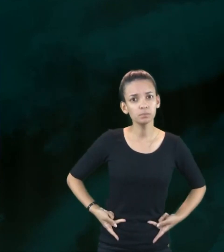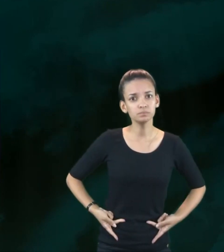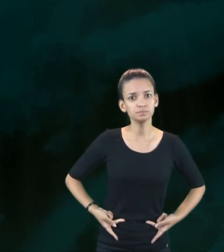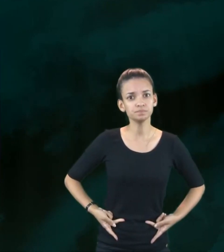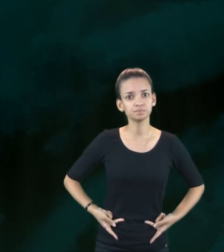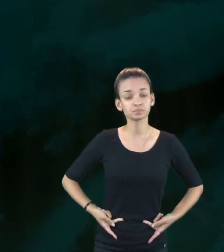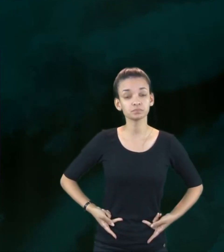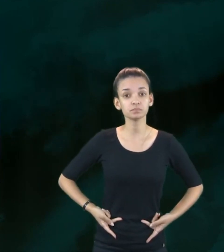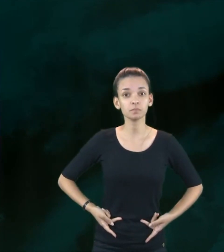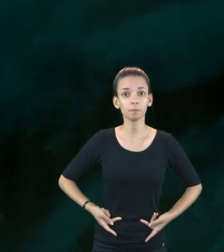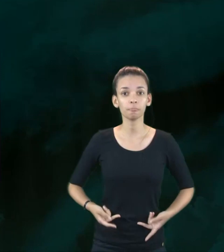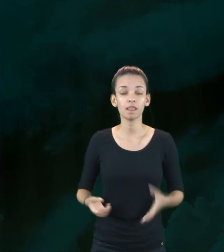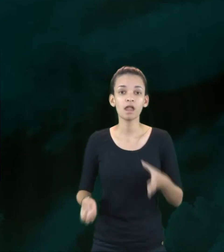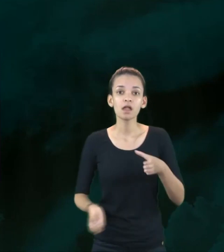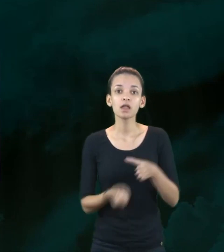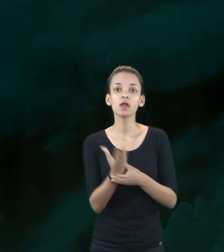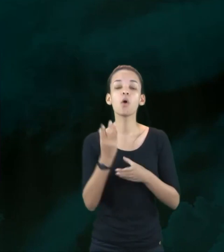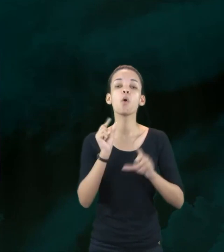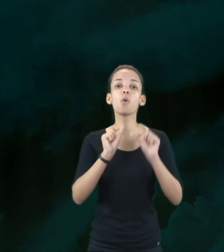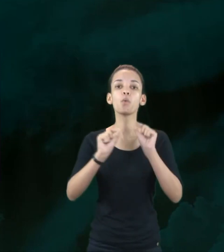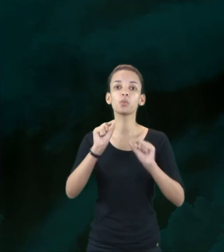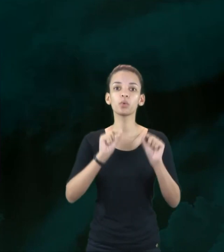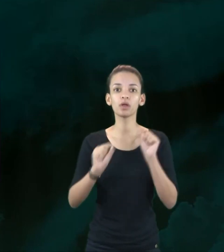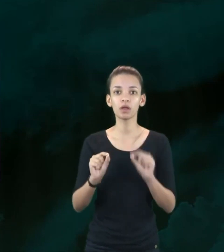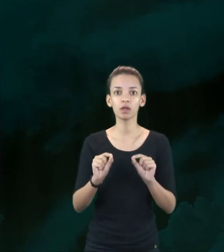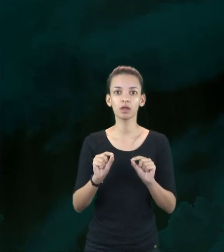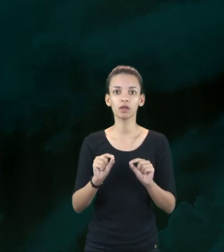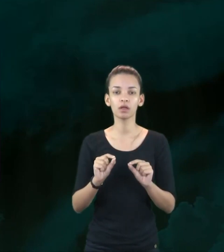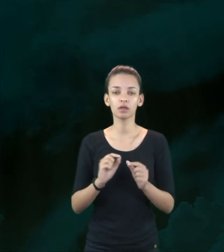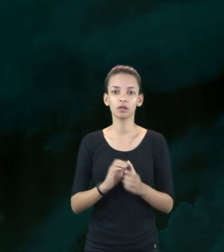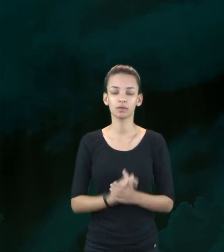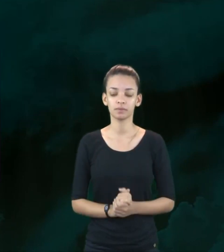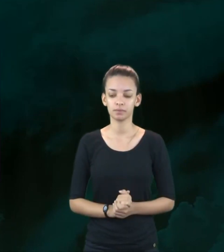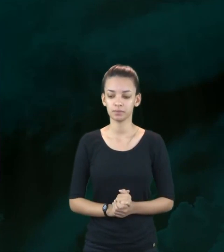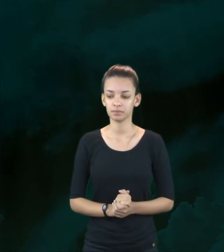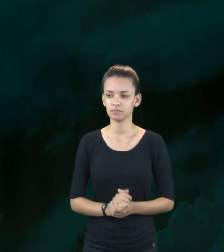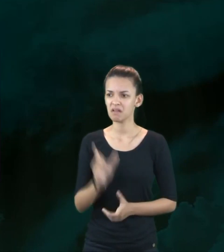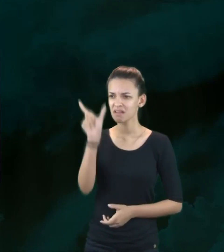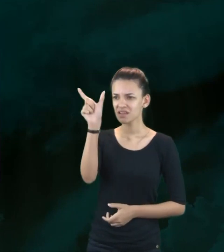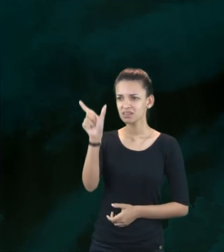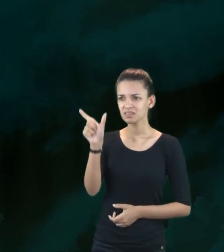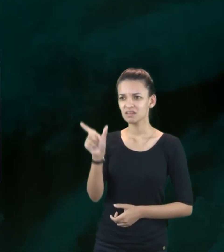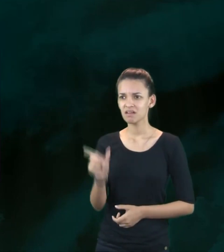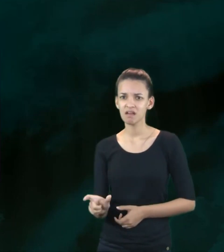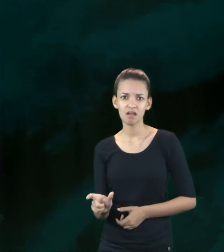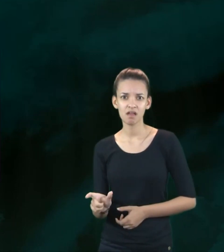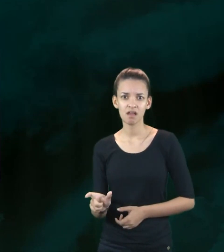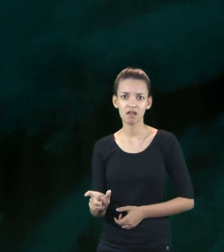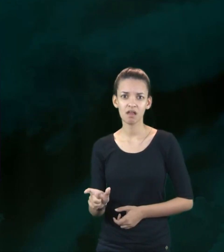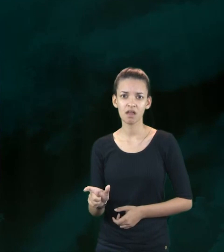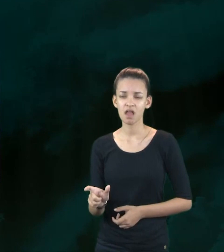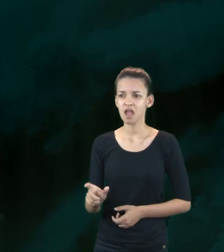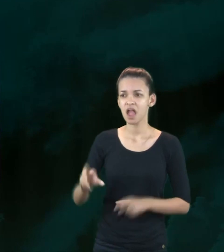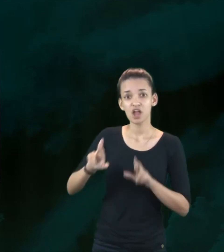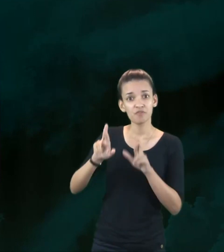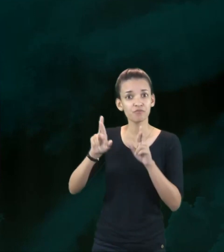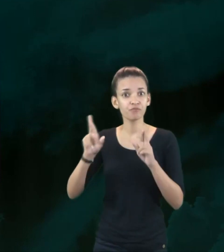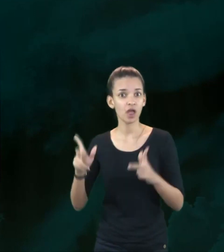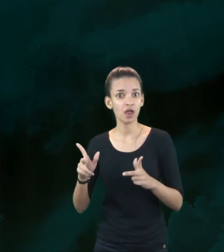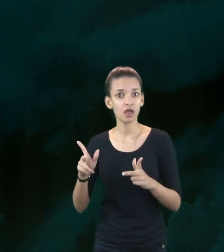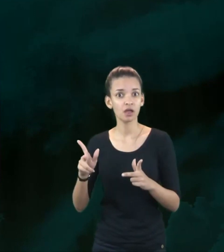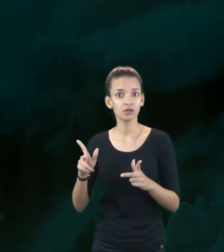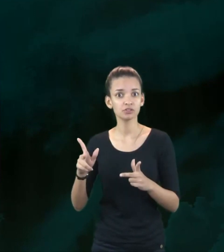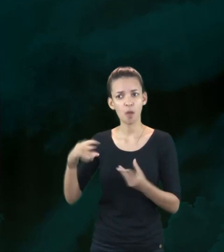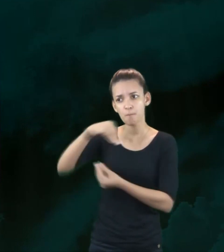quê? Surgiram seres que são meio anjos e meio homens. E com isso